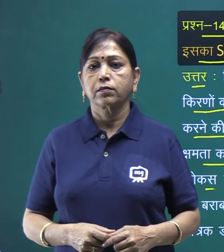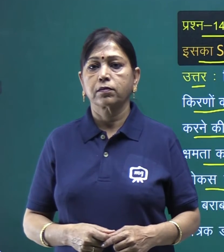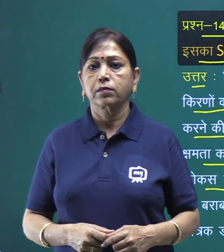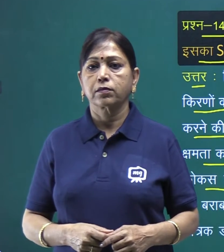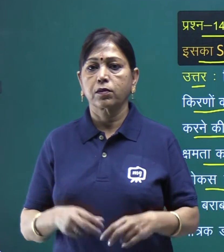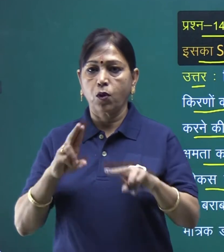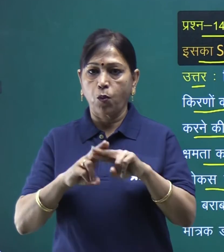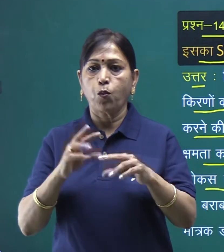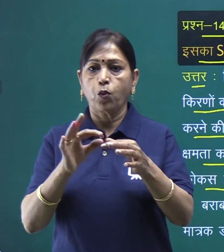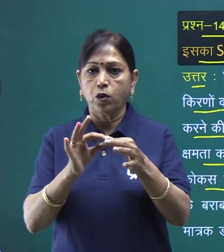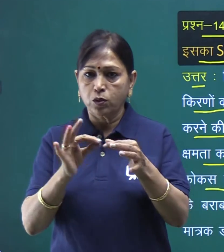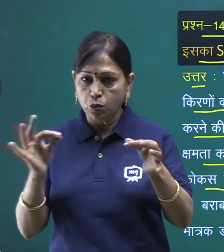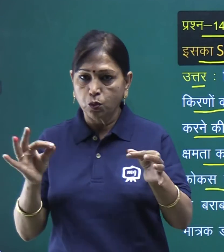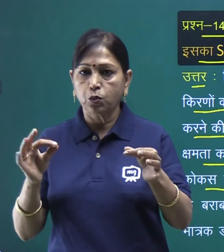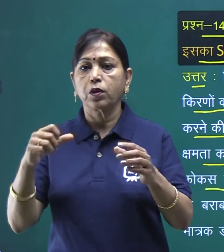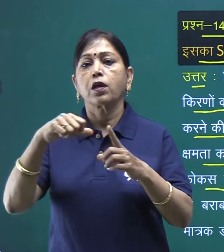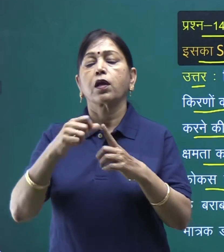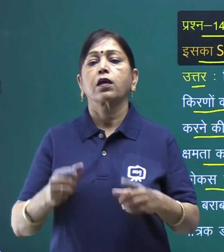फोकस दूरी के